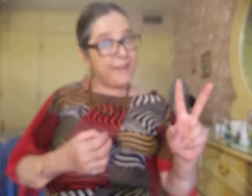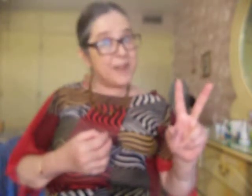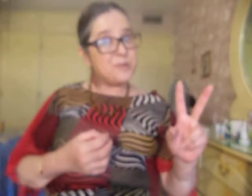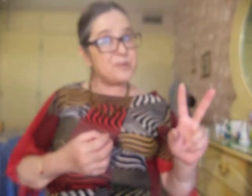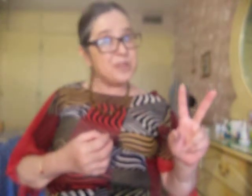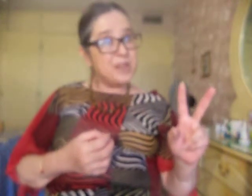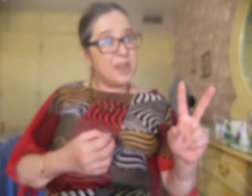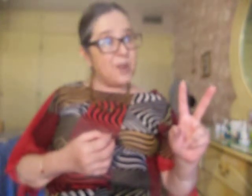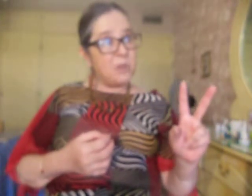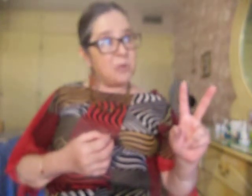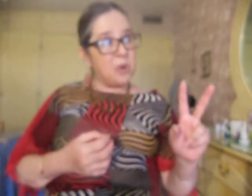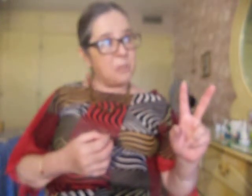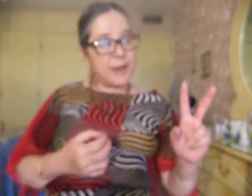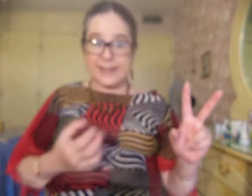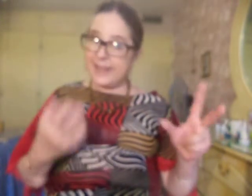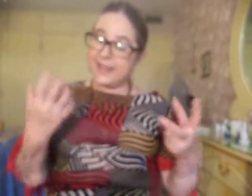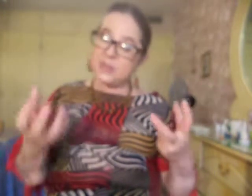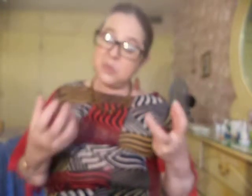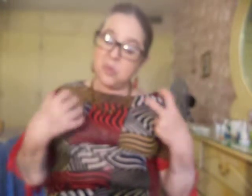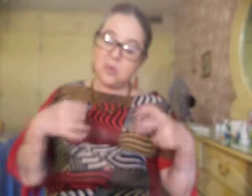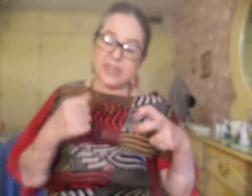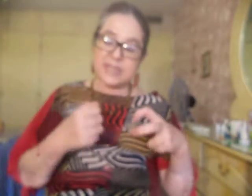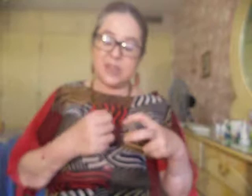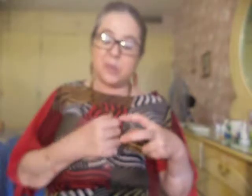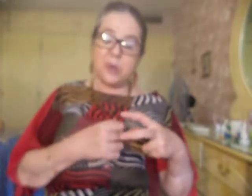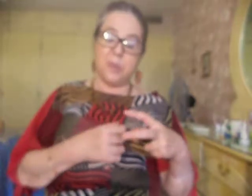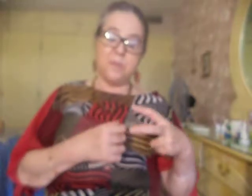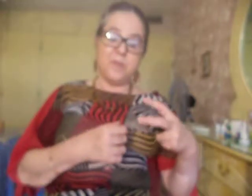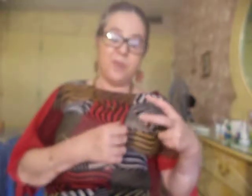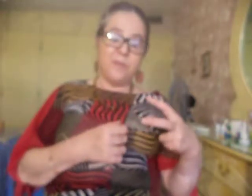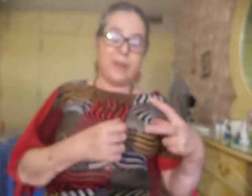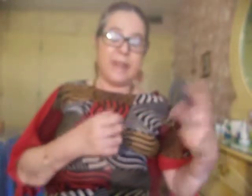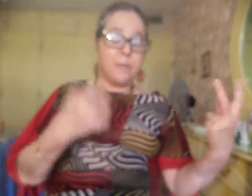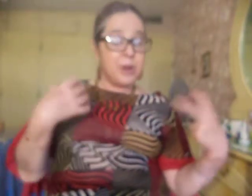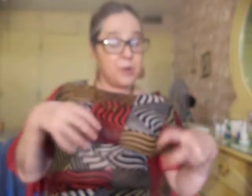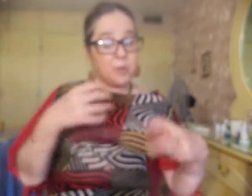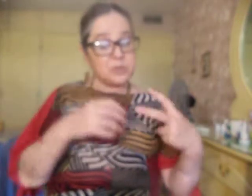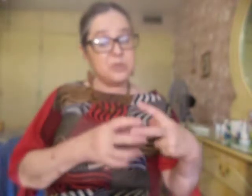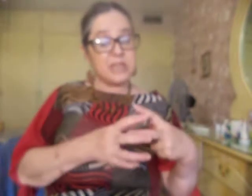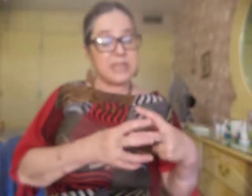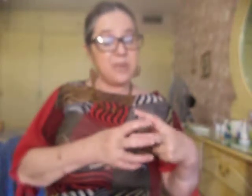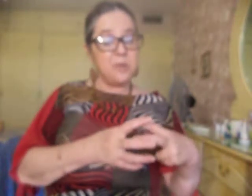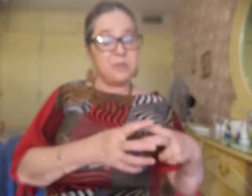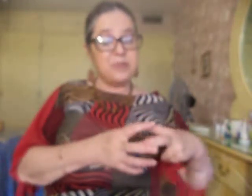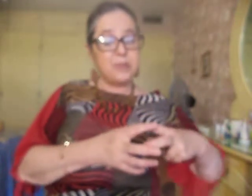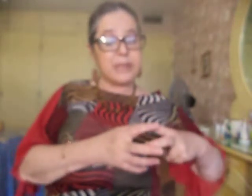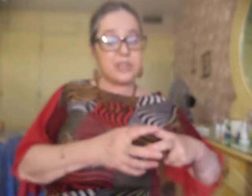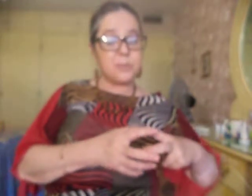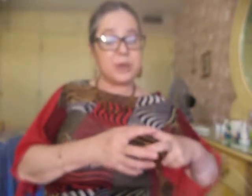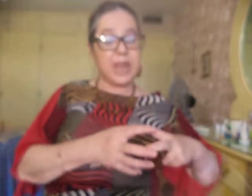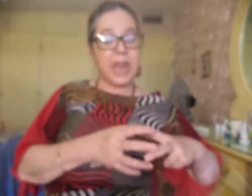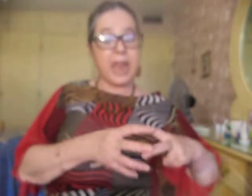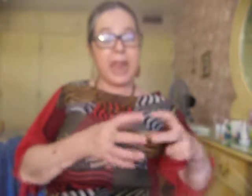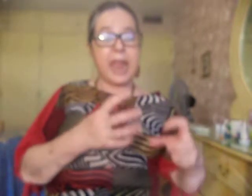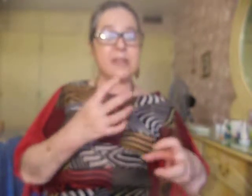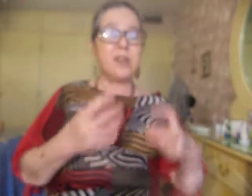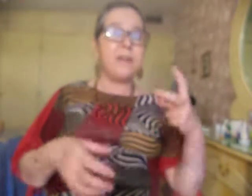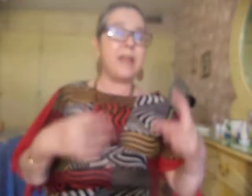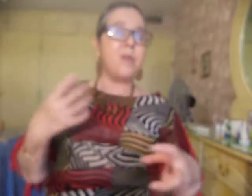plátanos como parte de su desayuno, ¿verdad? Bueno, como su desayuno, mejor dicho, porque eso le va a ayudar